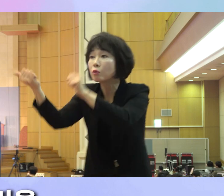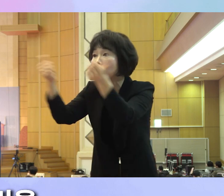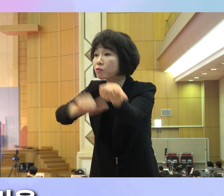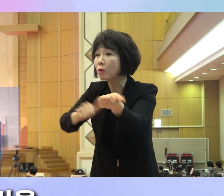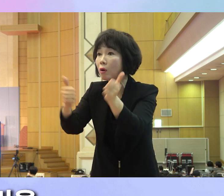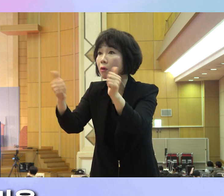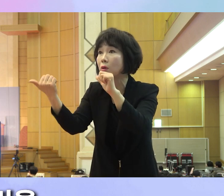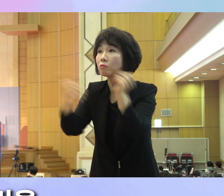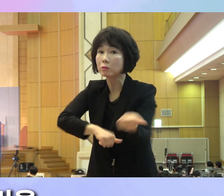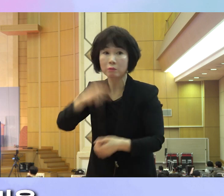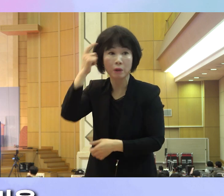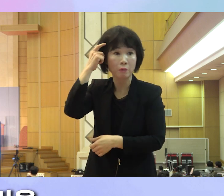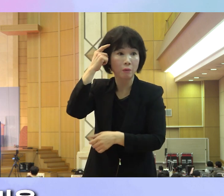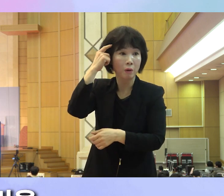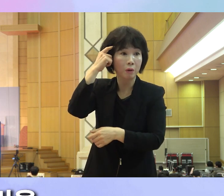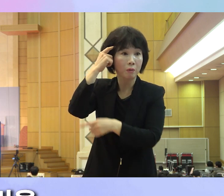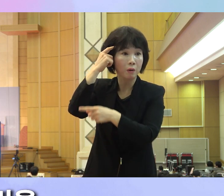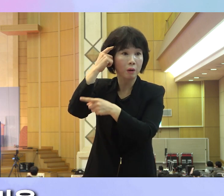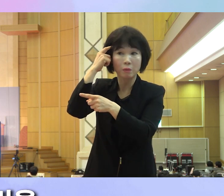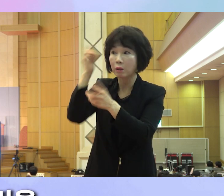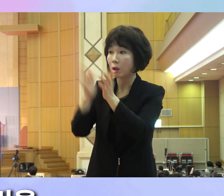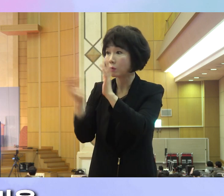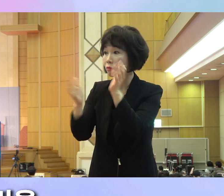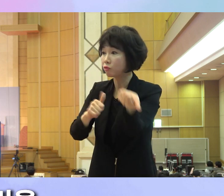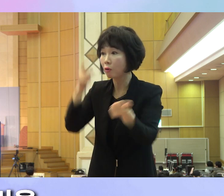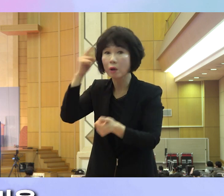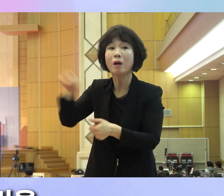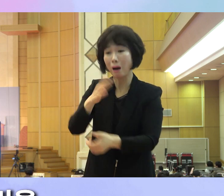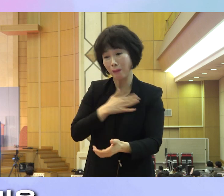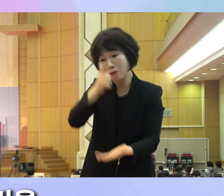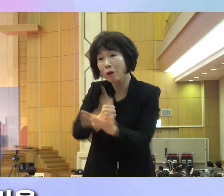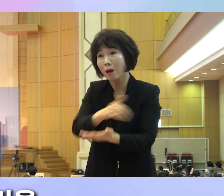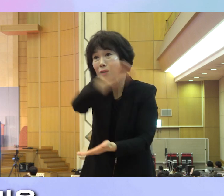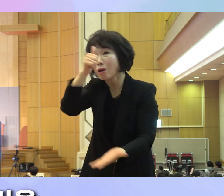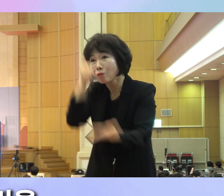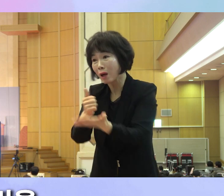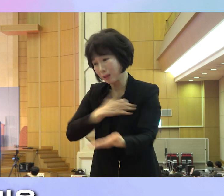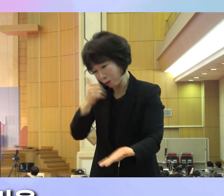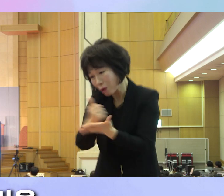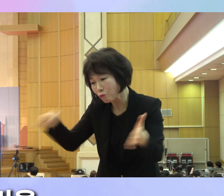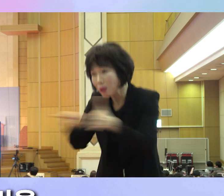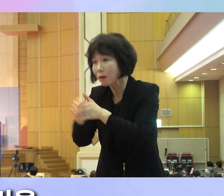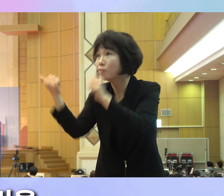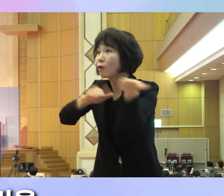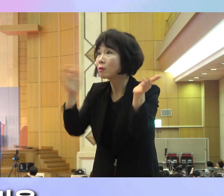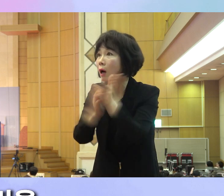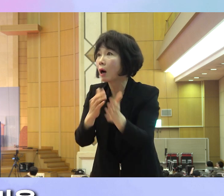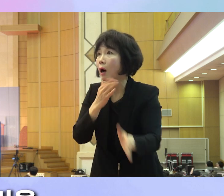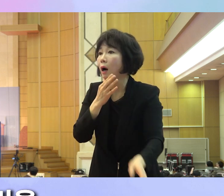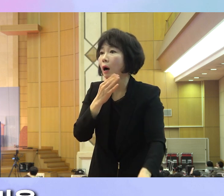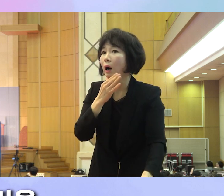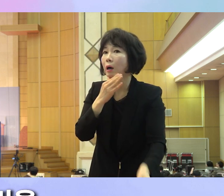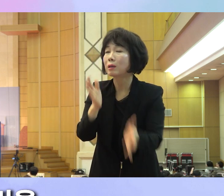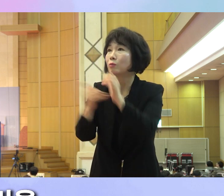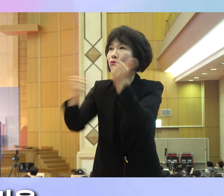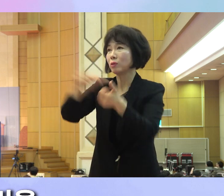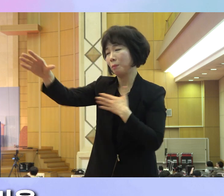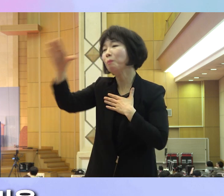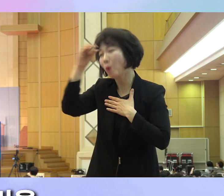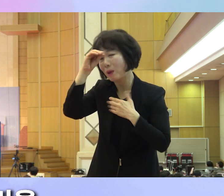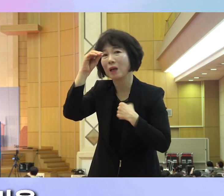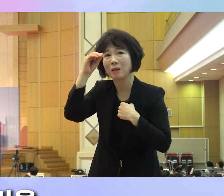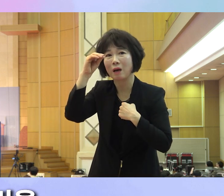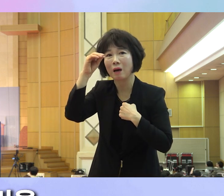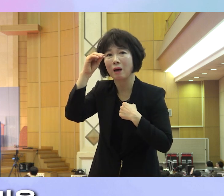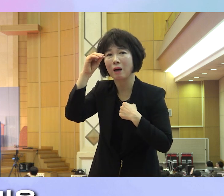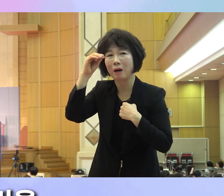죽었다고 할 때 나는 믿음으로 예수님과 함께 죽는 거예요. 믿음으로 본받아서, 예수님의 죽음을 본받아서